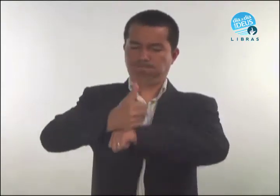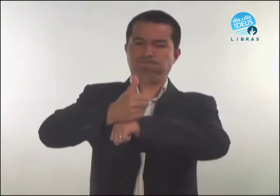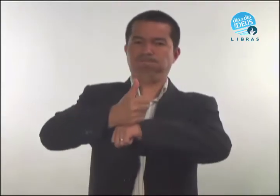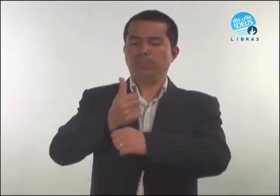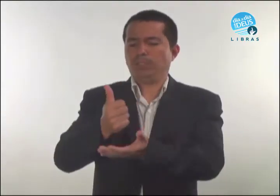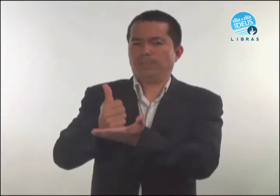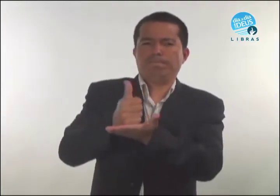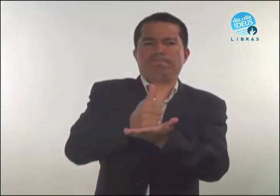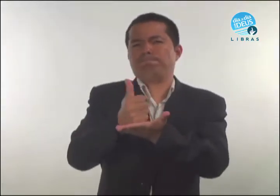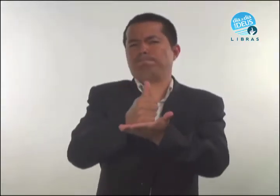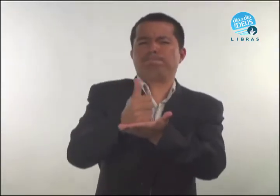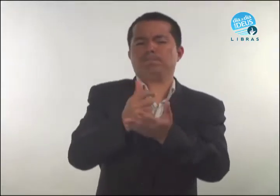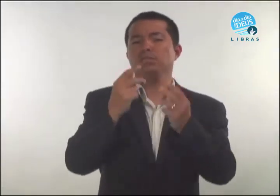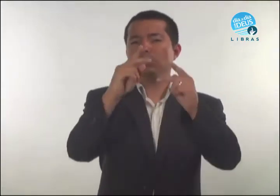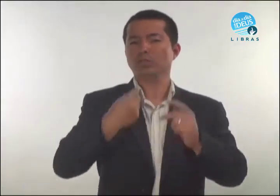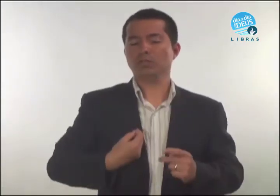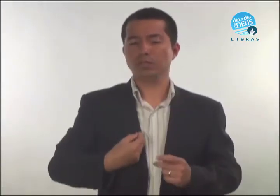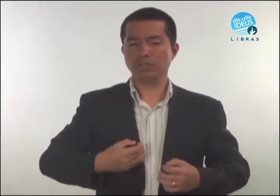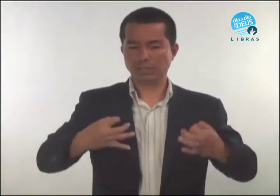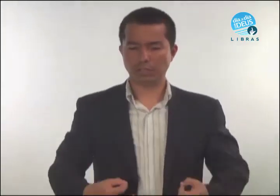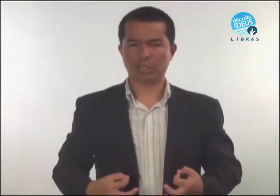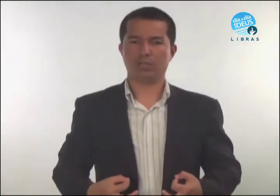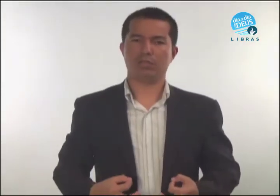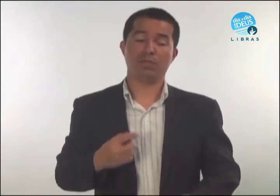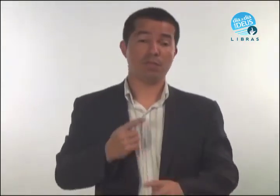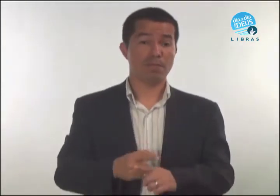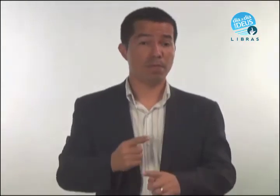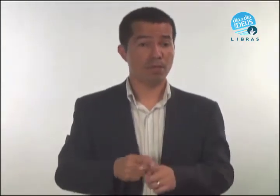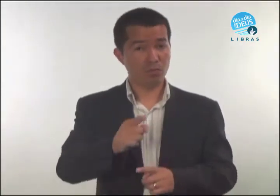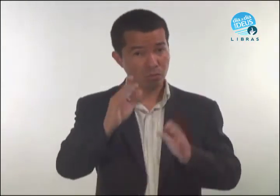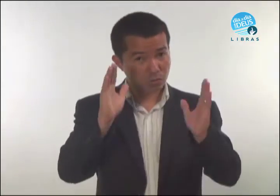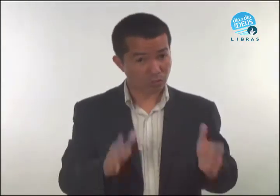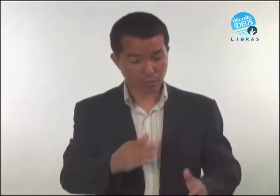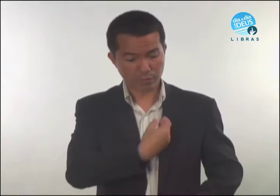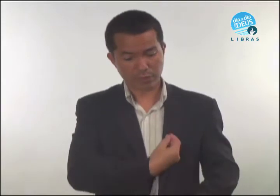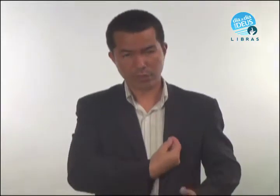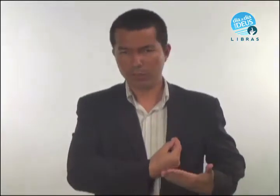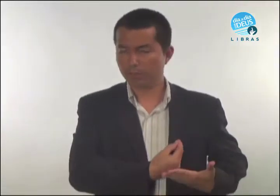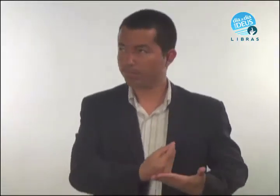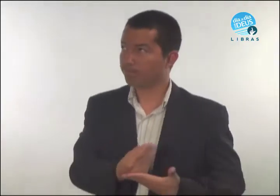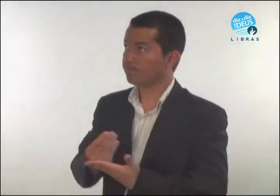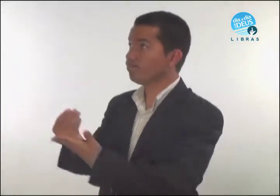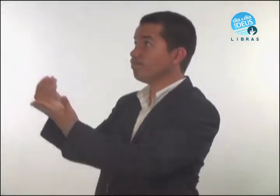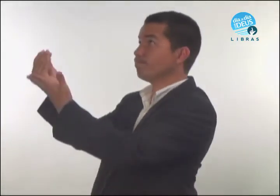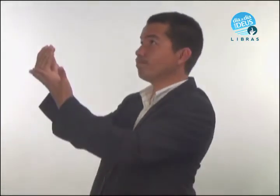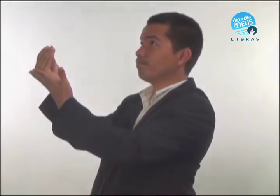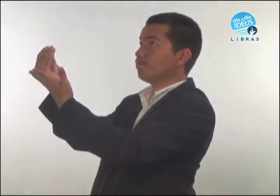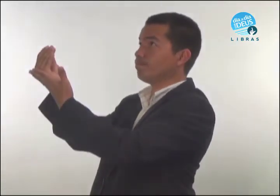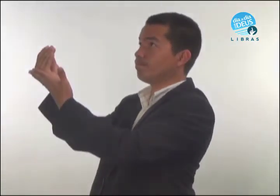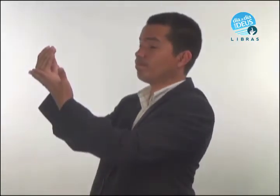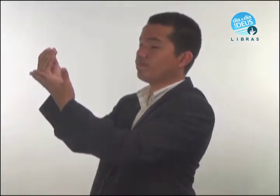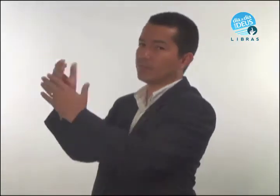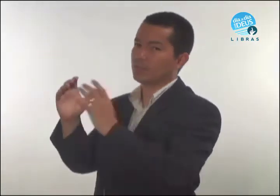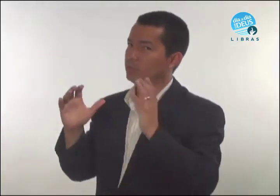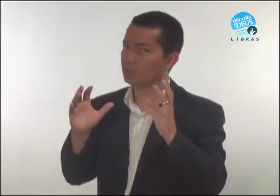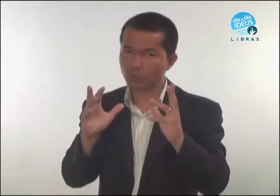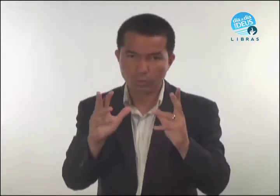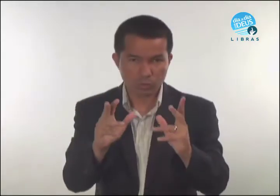a autoridade de mexer em qualquer área da tua vida, porque você entregou a tua vida a Ele, ou você